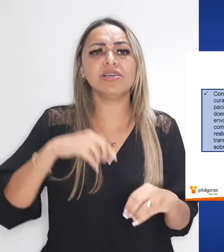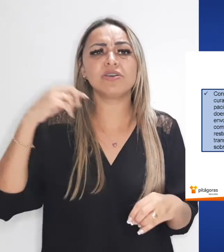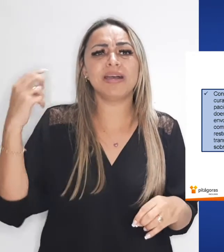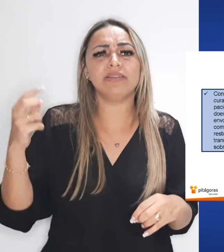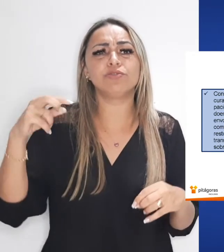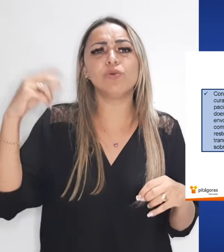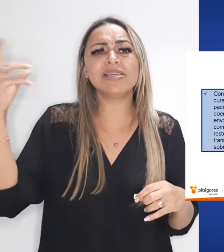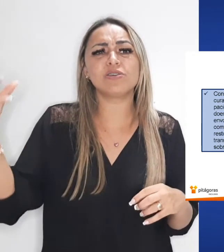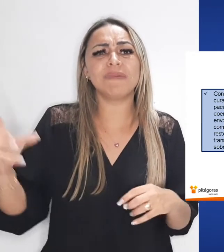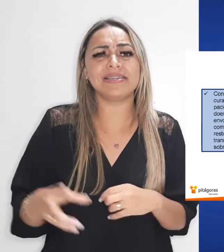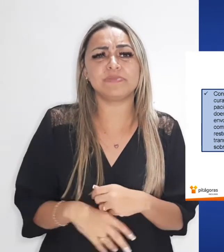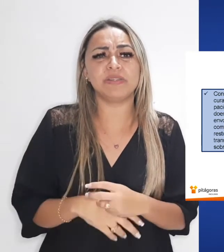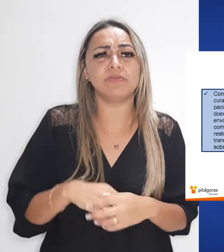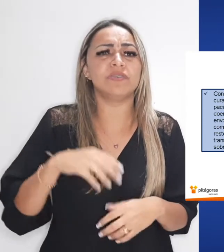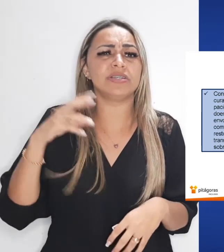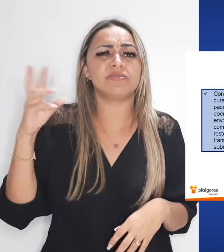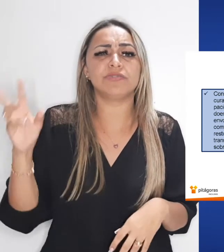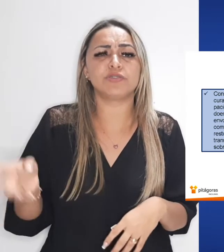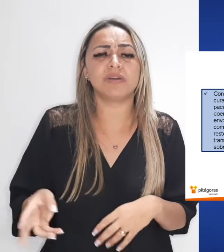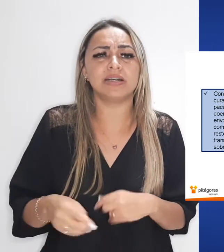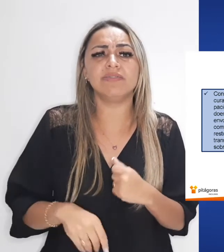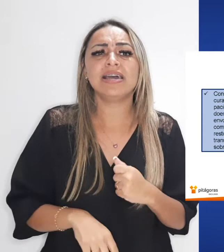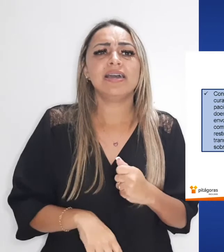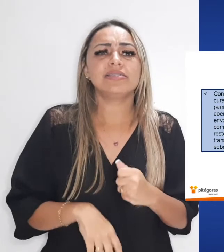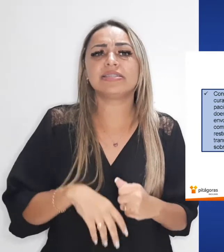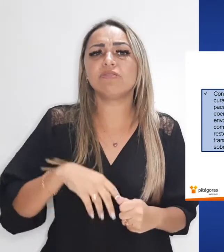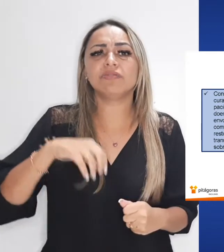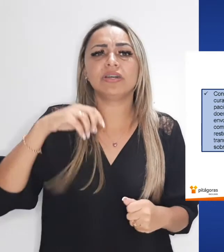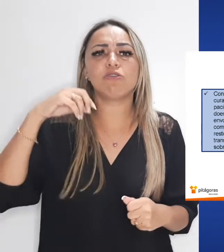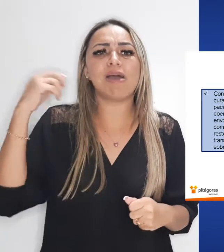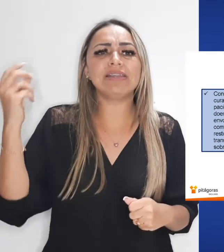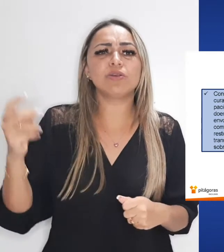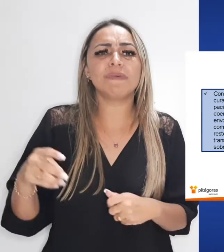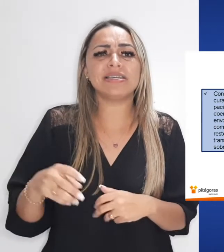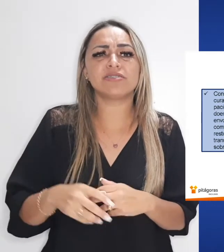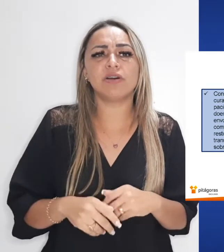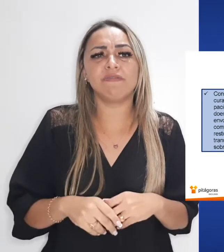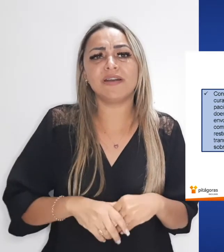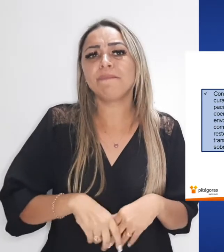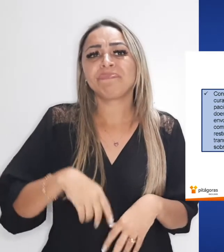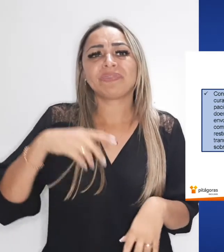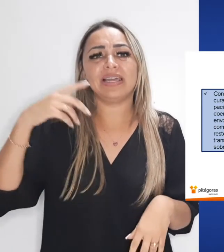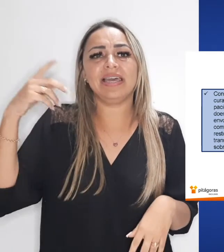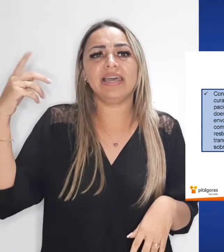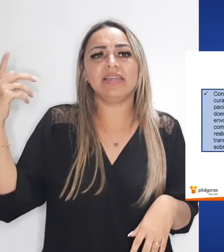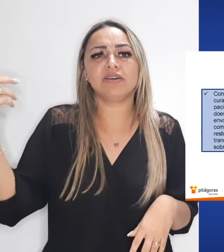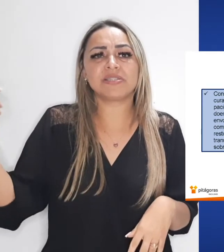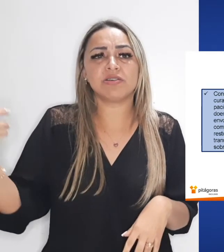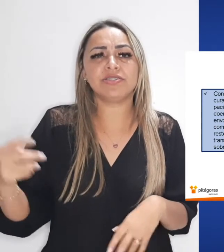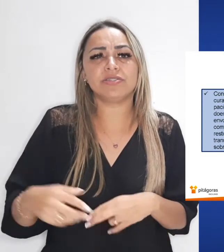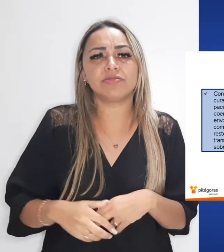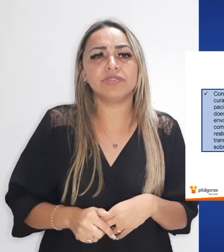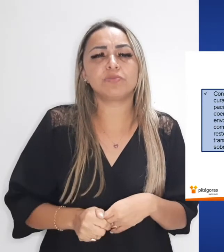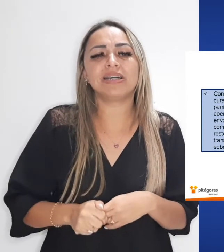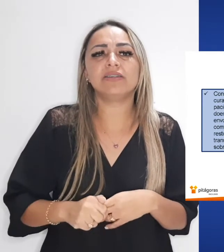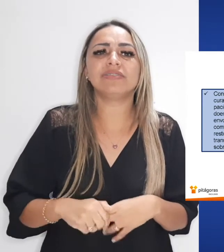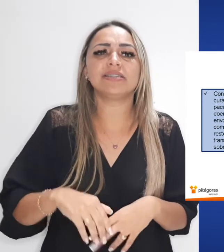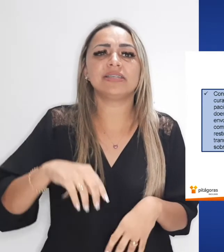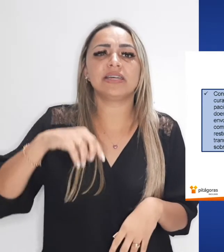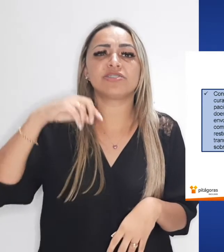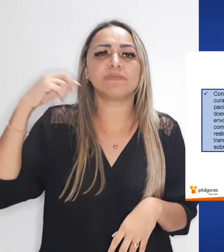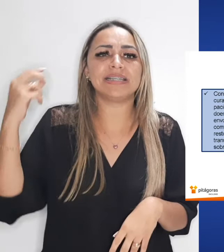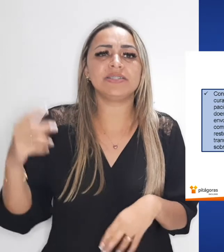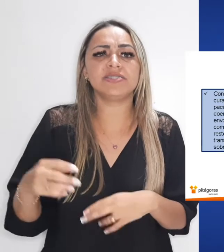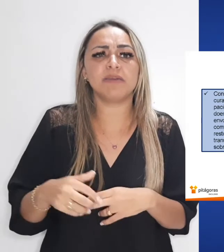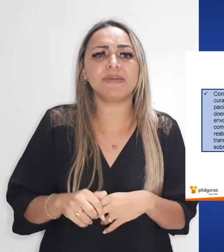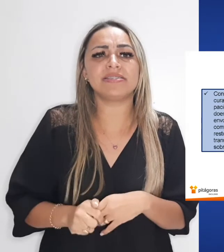Primeiro, duas ou mais pneumonias no último ano. Segunda, 4 ou mais novas ortites no último ano.